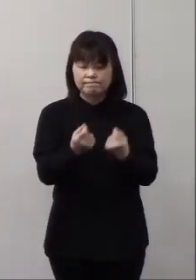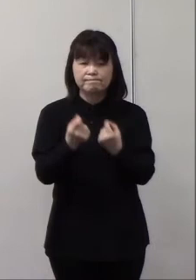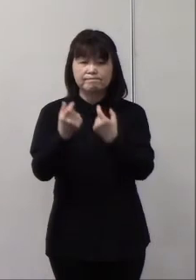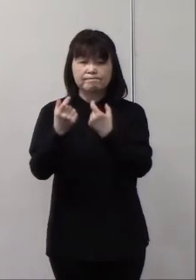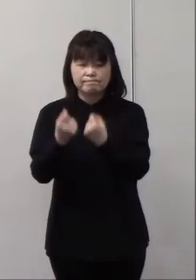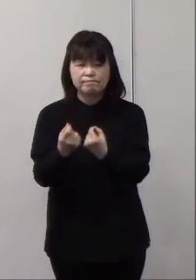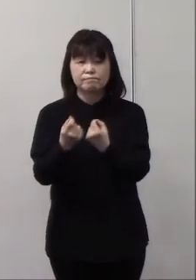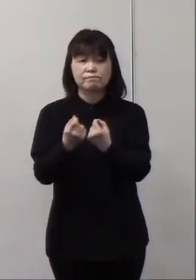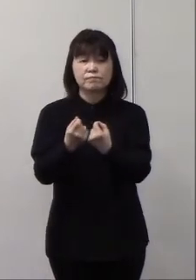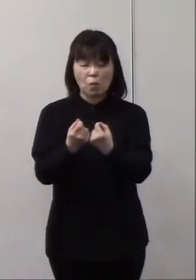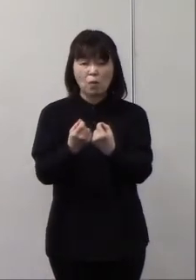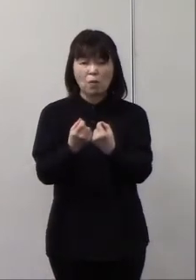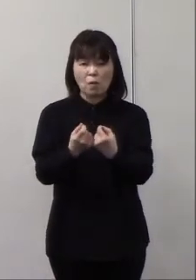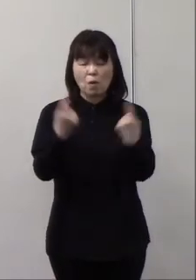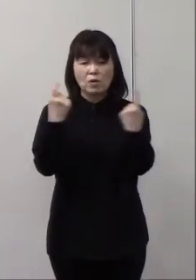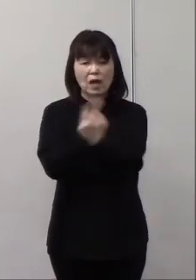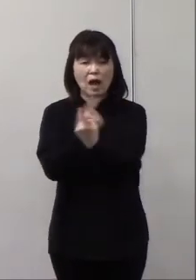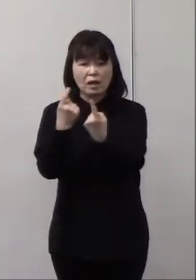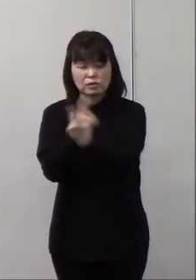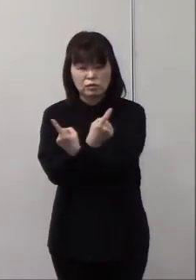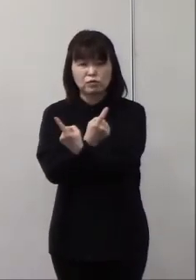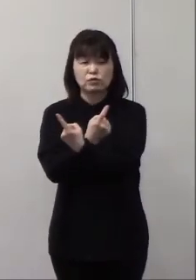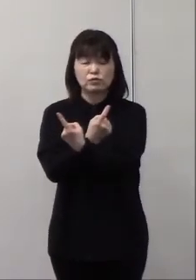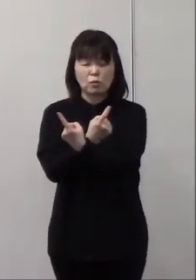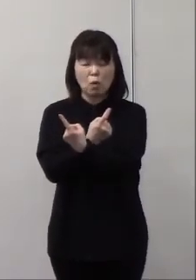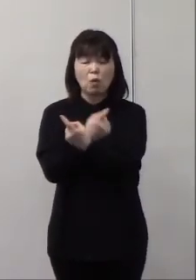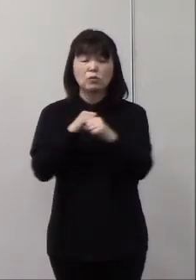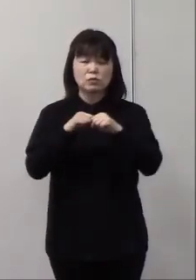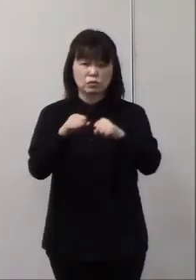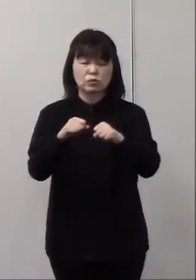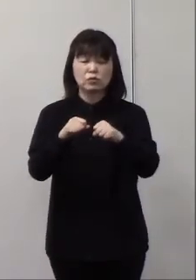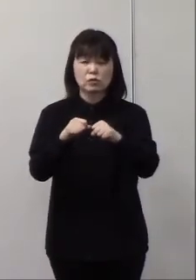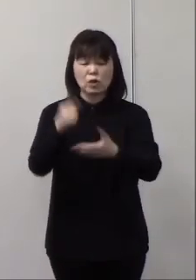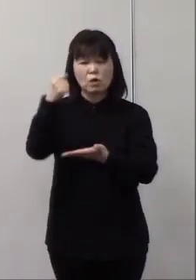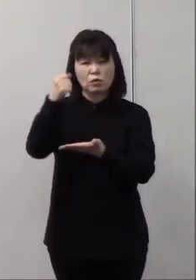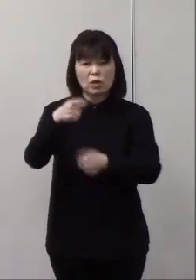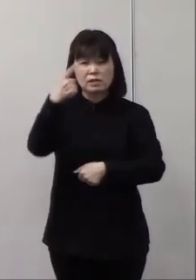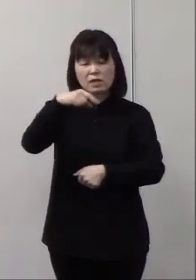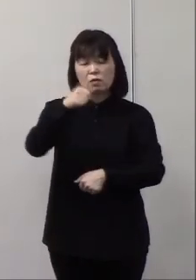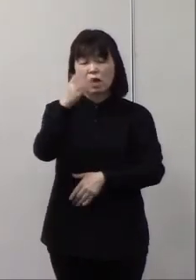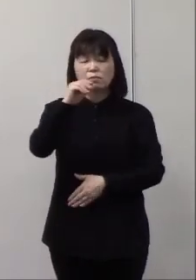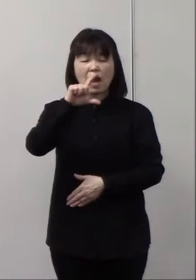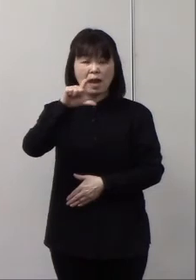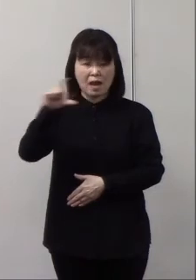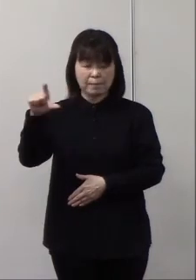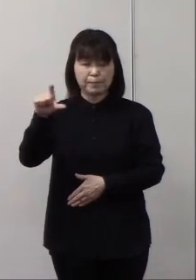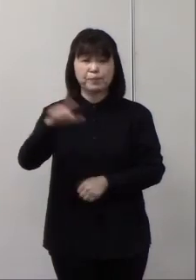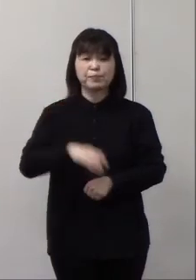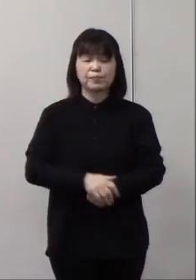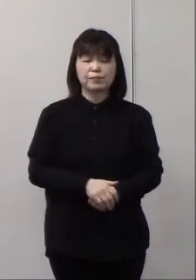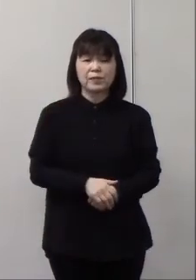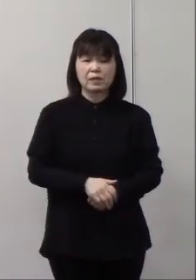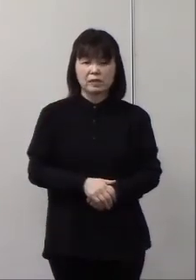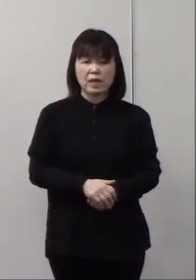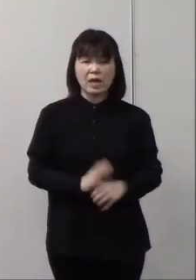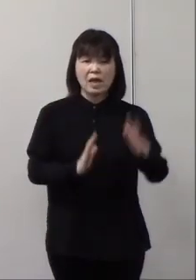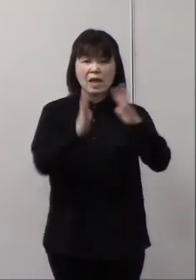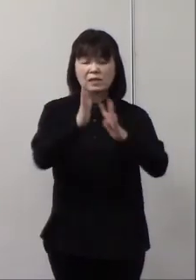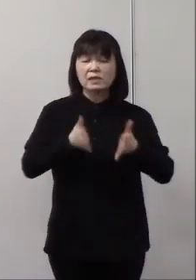改修整備をしていこうというもので、まあ、1500万円を計上しています。それから括弧3、林道整備事